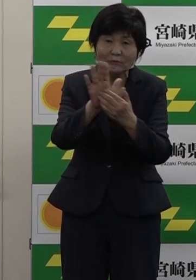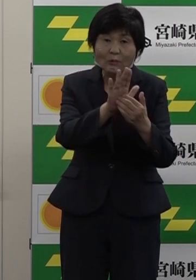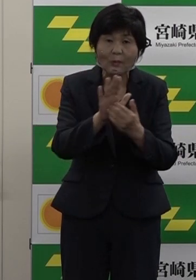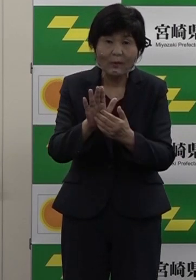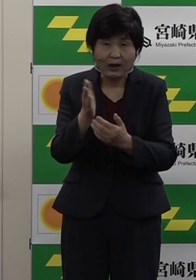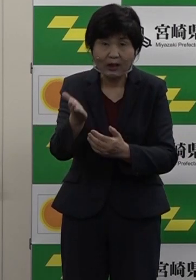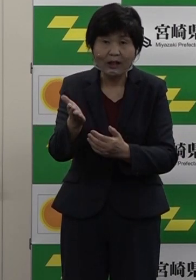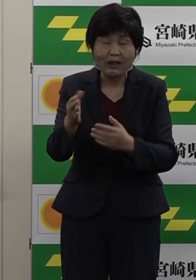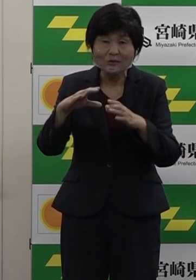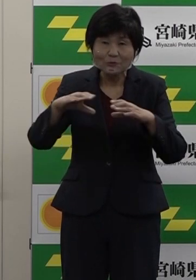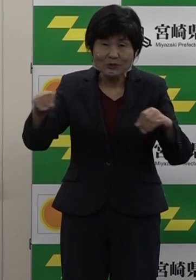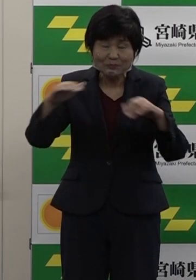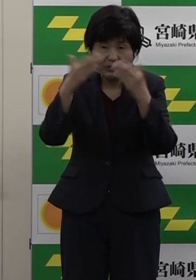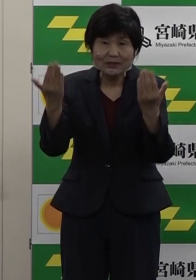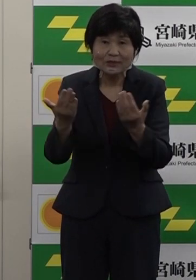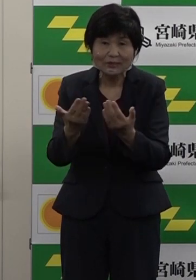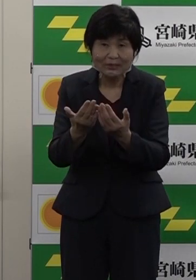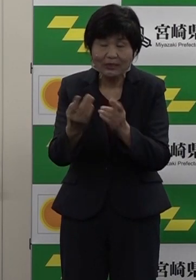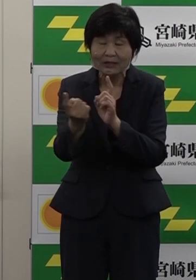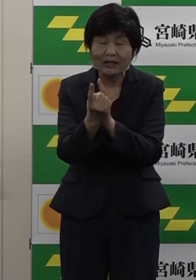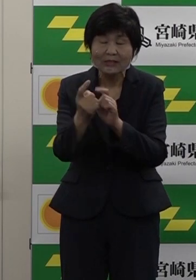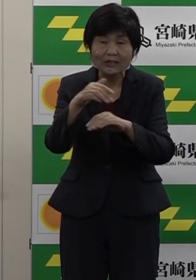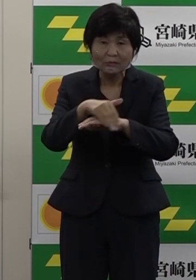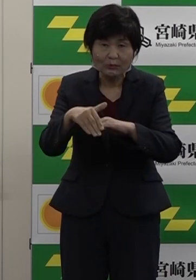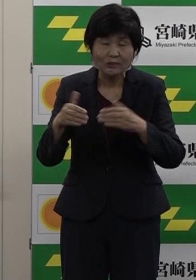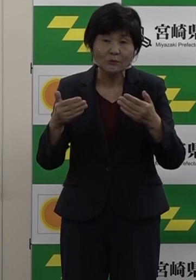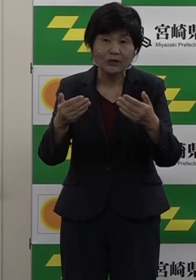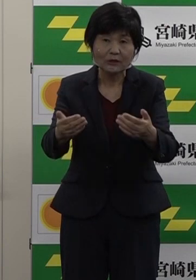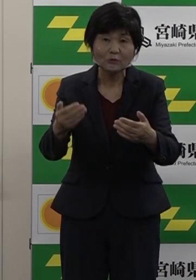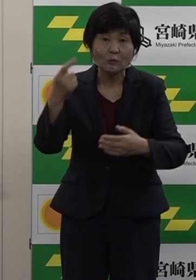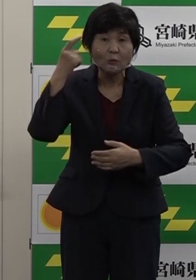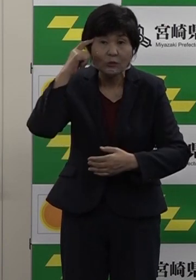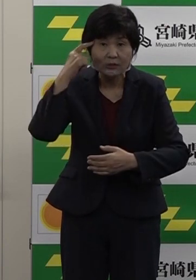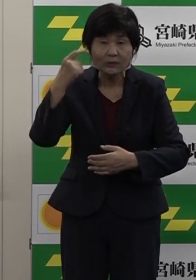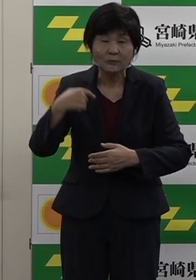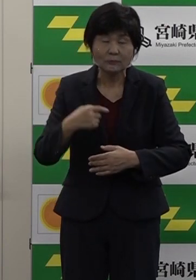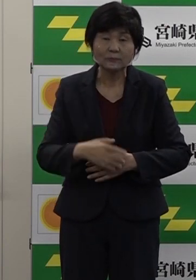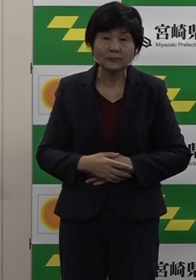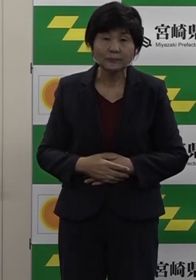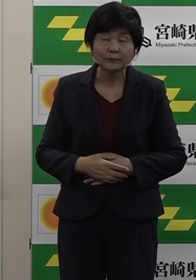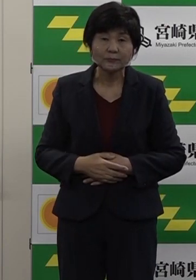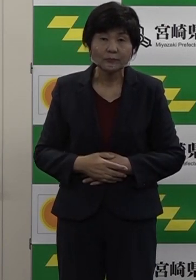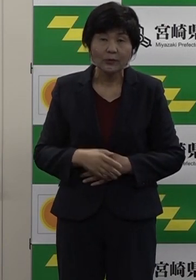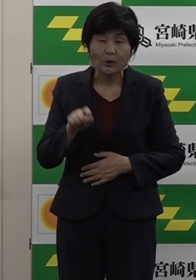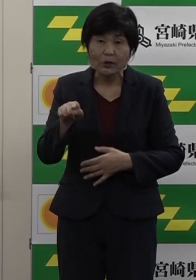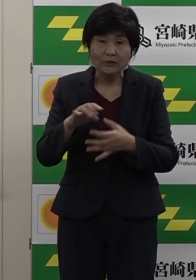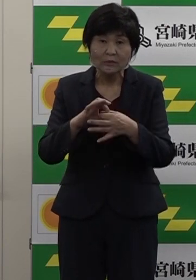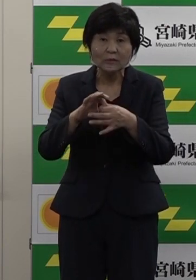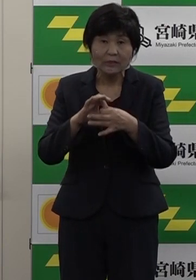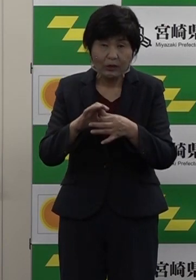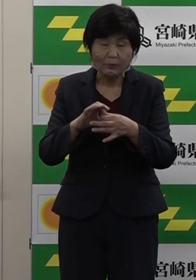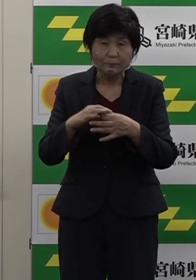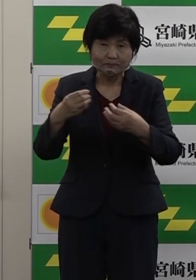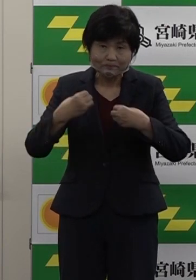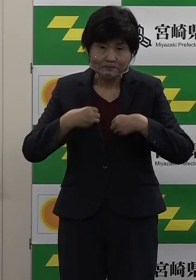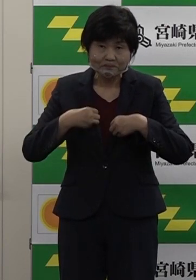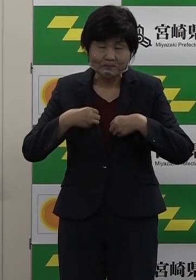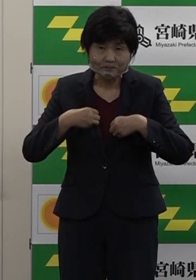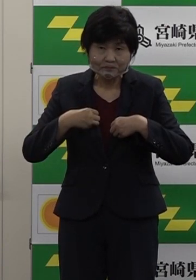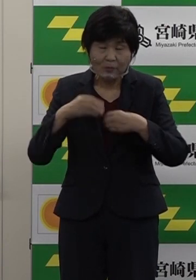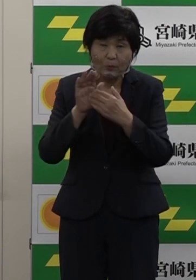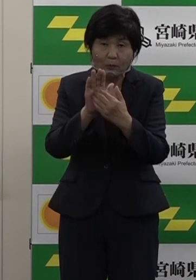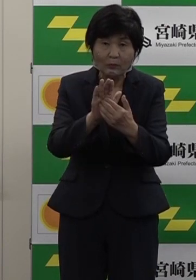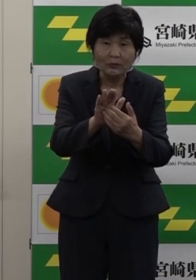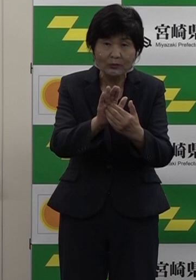ね、国を挙げての対策が進められるというものというふうに考えております。これについては感染防止対策を徹底をしながら